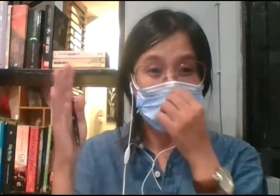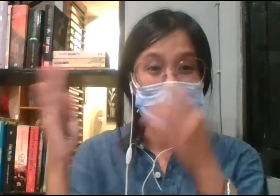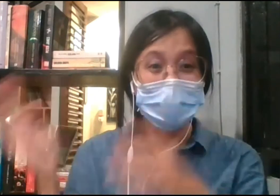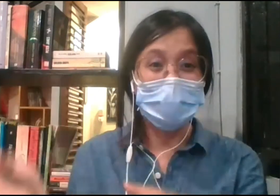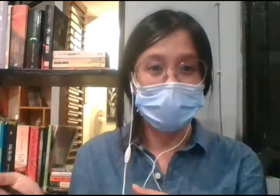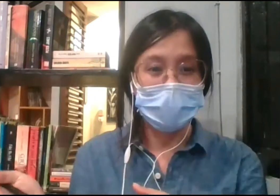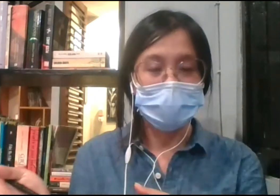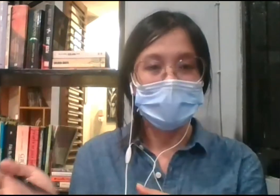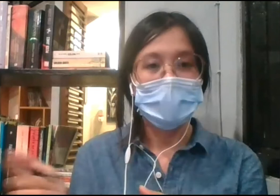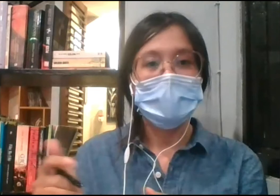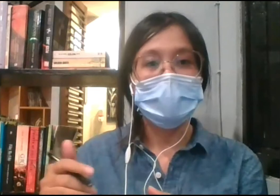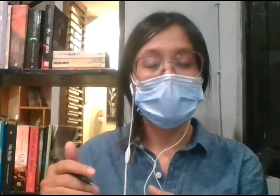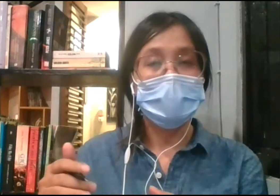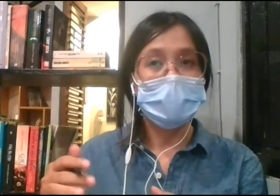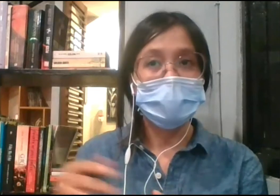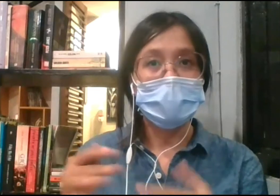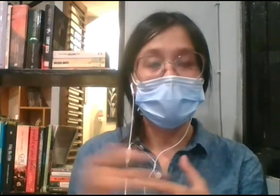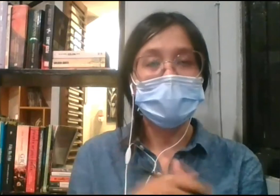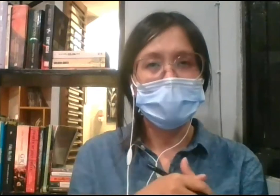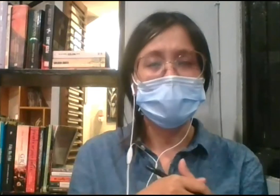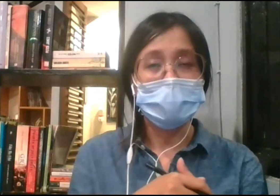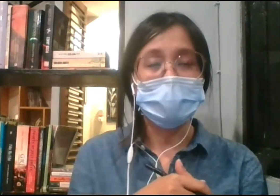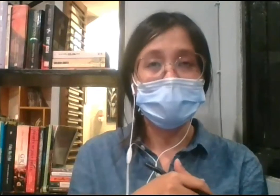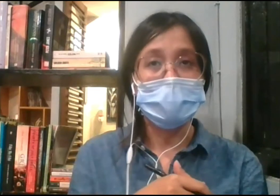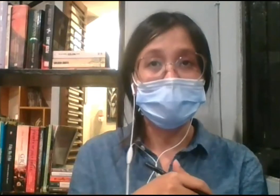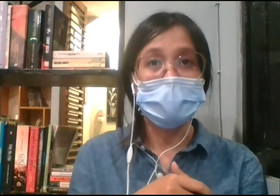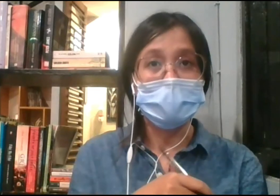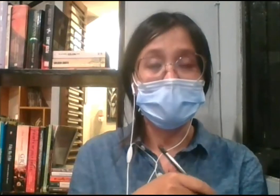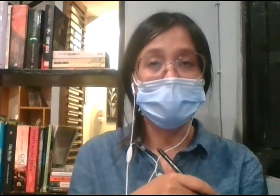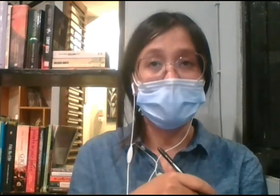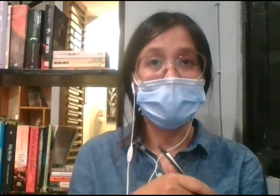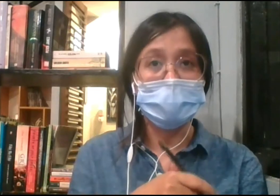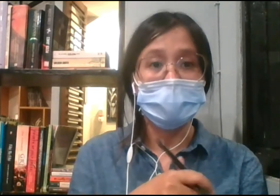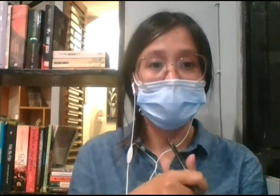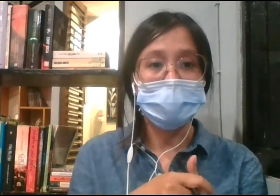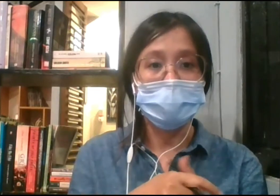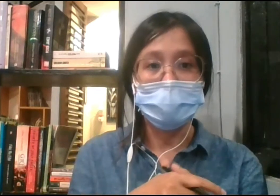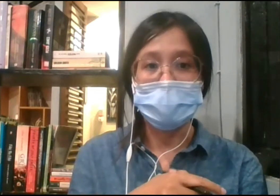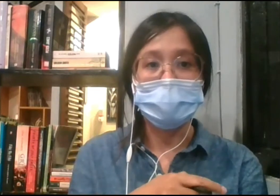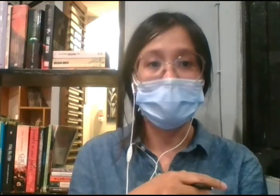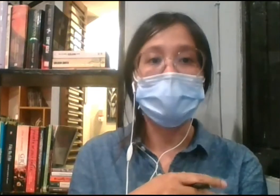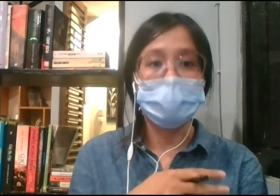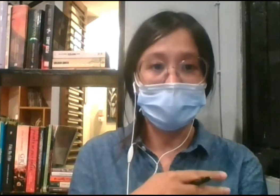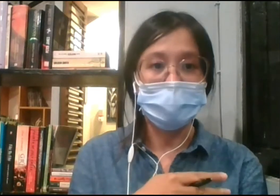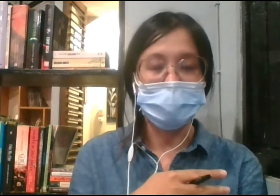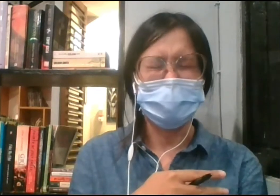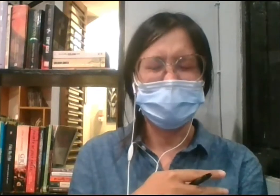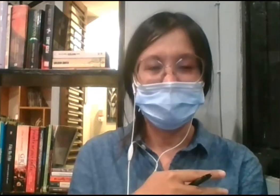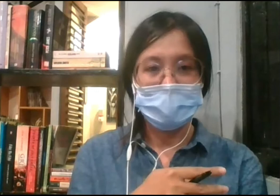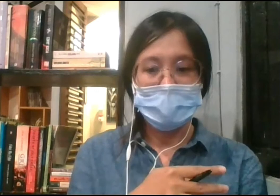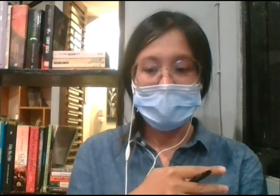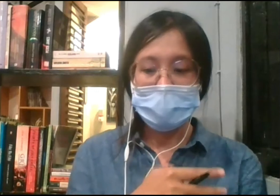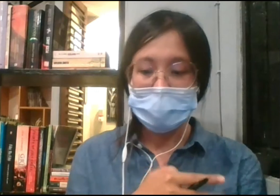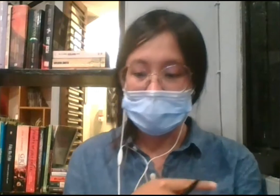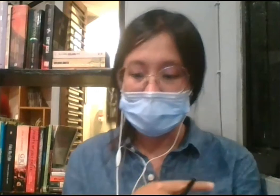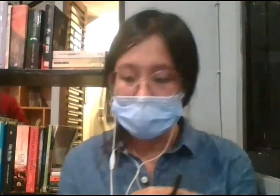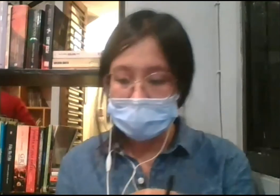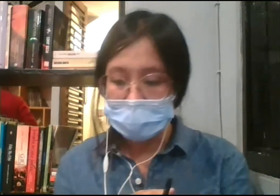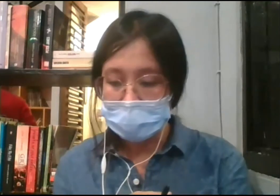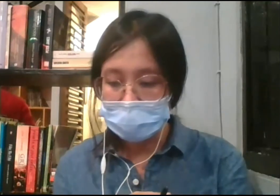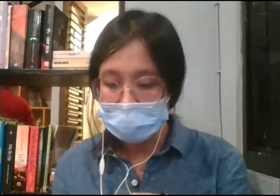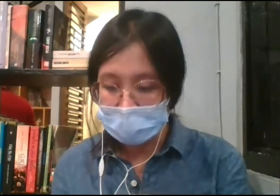lebih mendalam. Saya kira banyak tulisan-tulisan feature yang menarik di media online gitu. Nah,